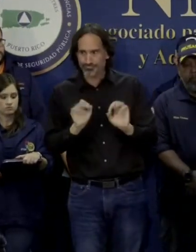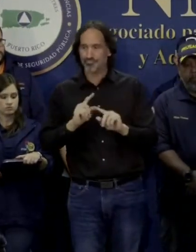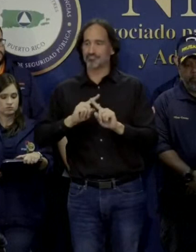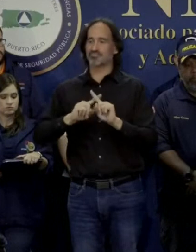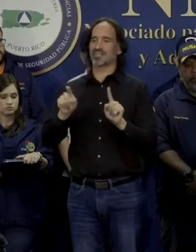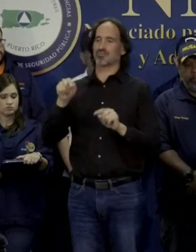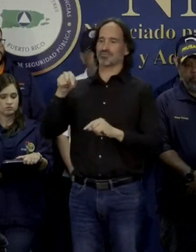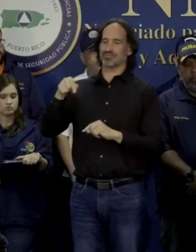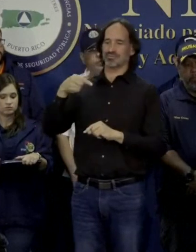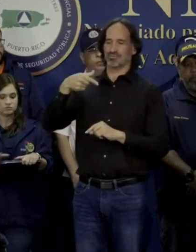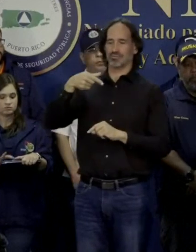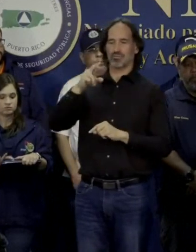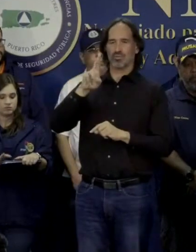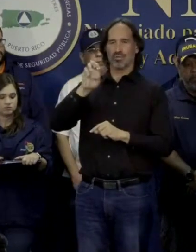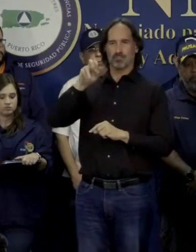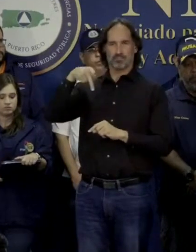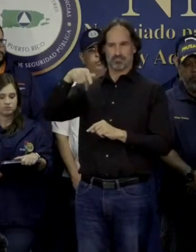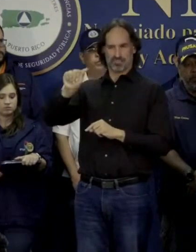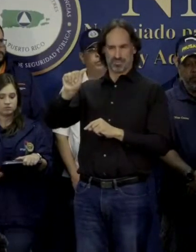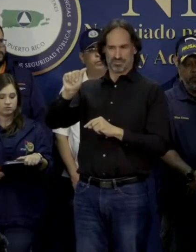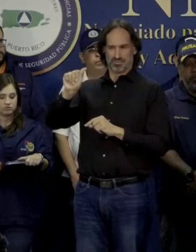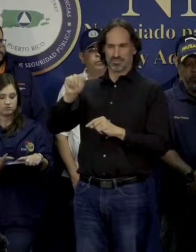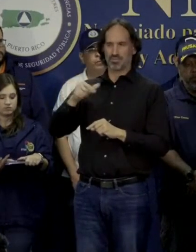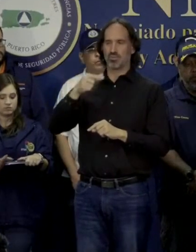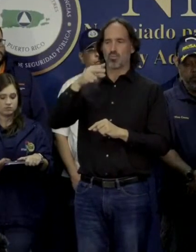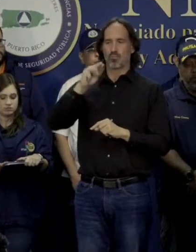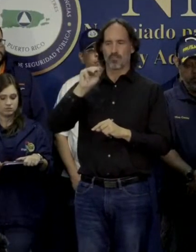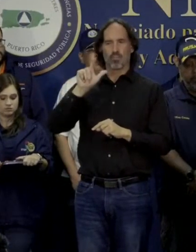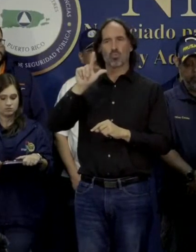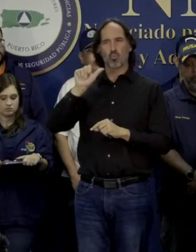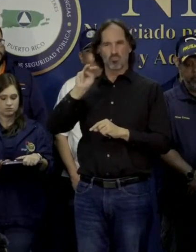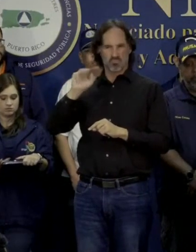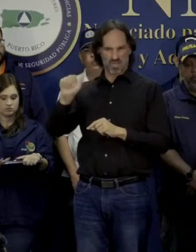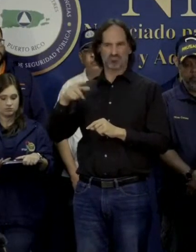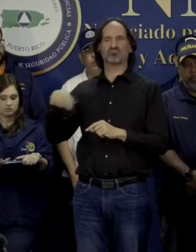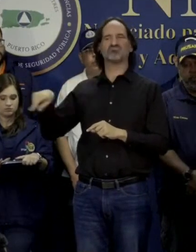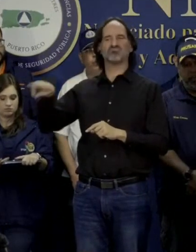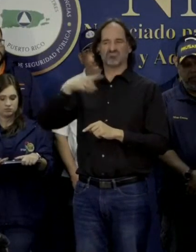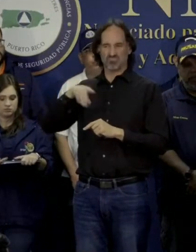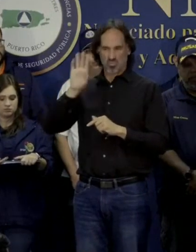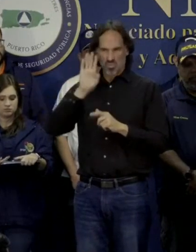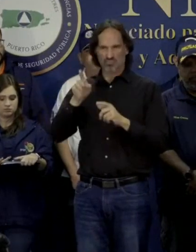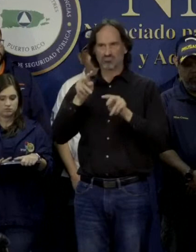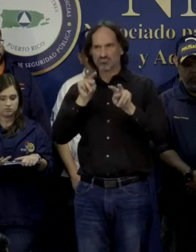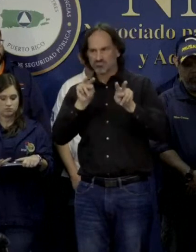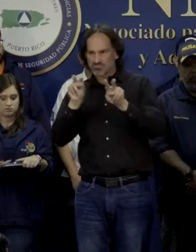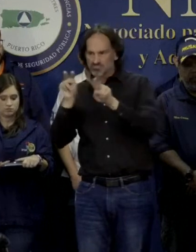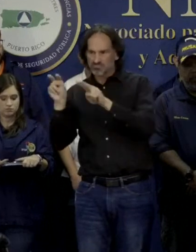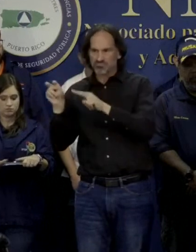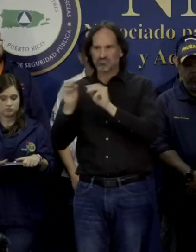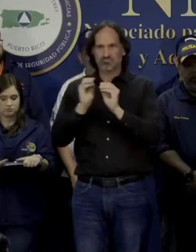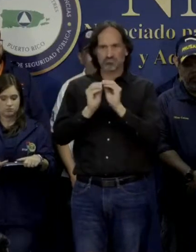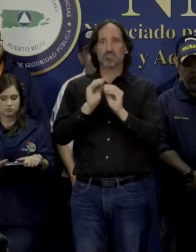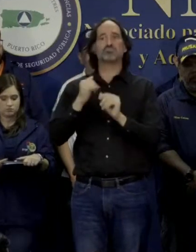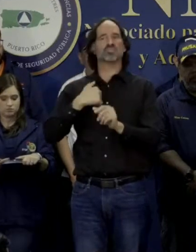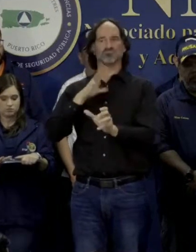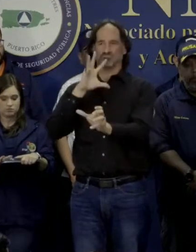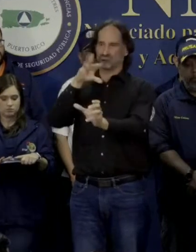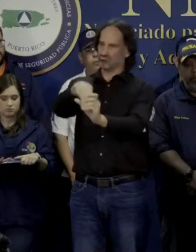a energizar, nosotros somos prioridad dentro de la estructura de ellos. El nombre suyo, disculpe. Waldo Acevedo, del negociador de